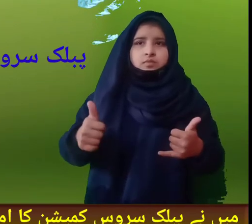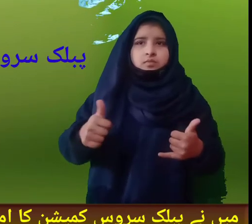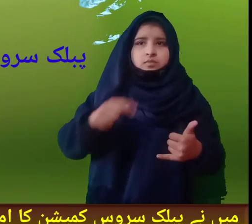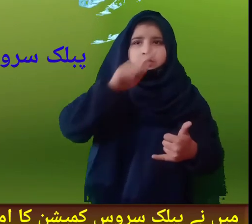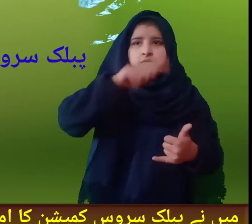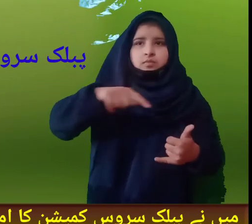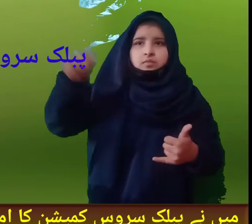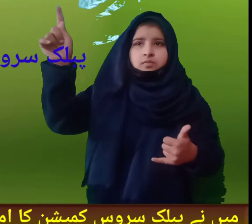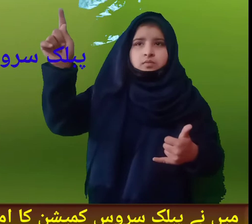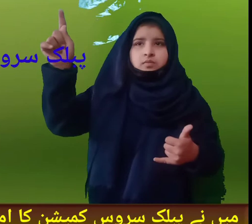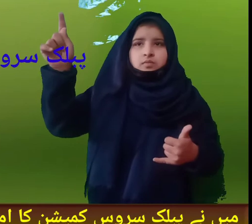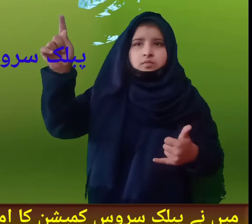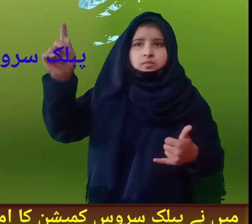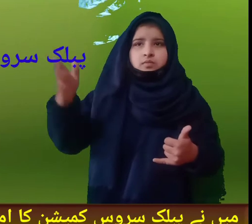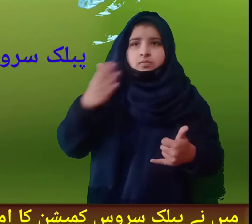पास कर लिया है।